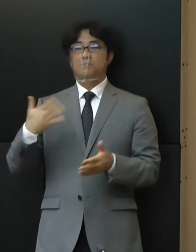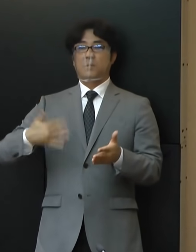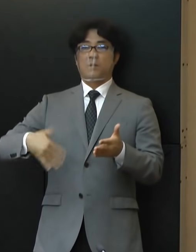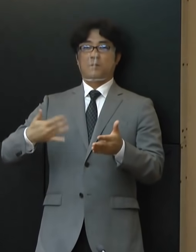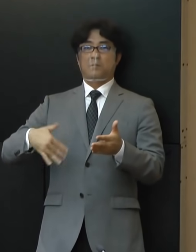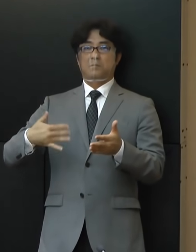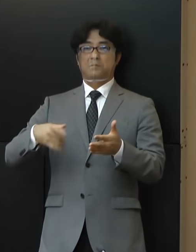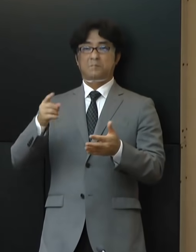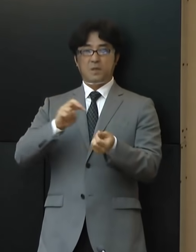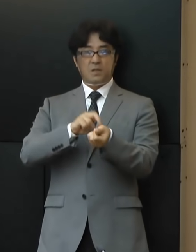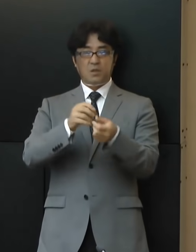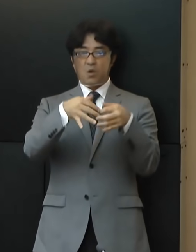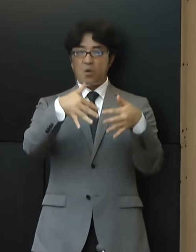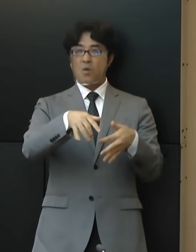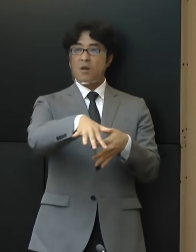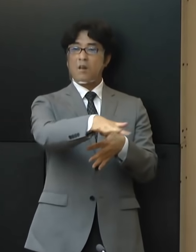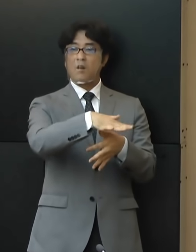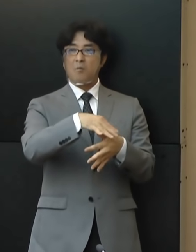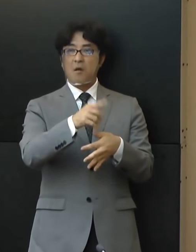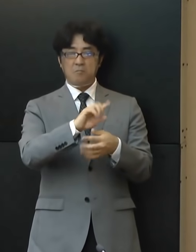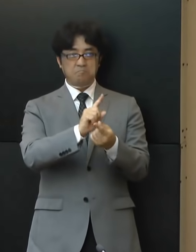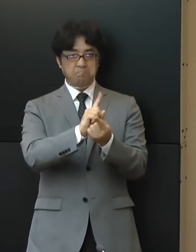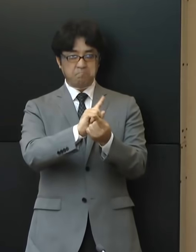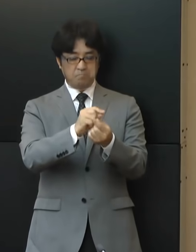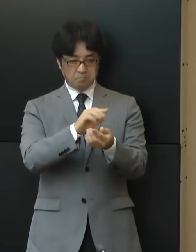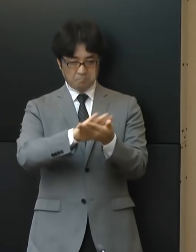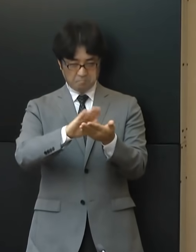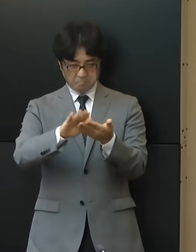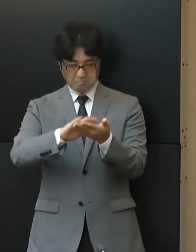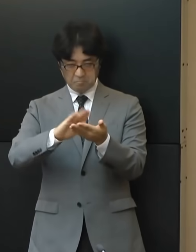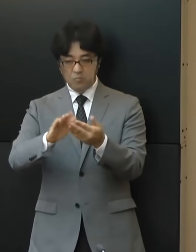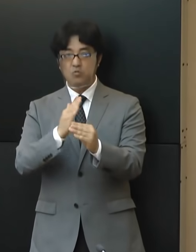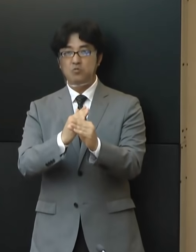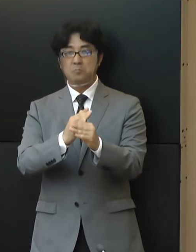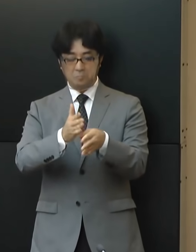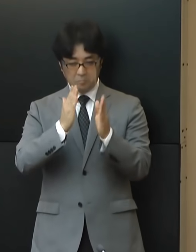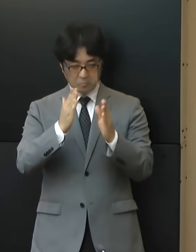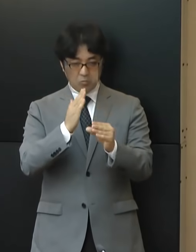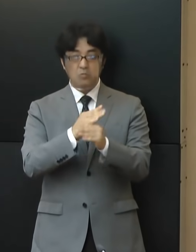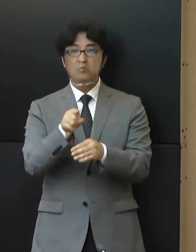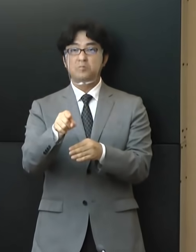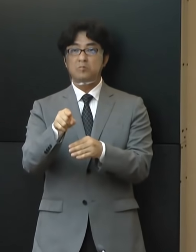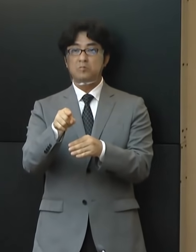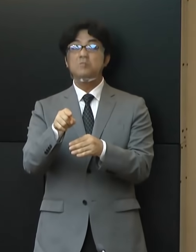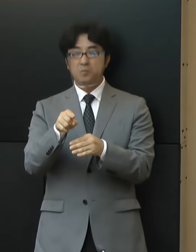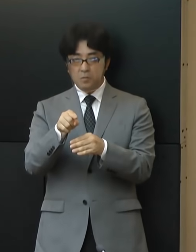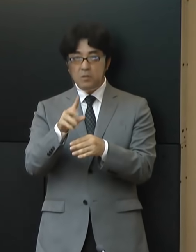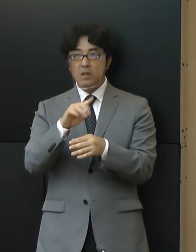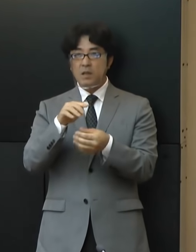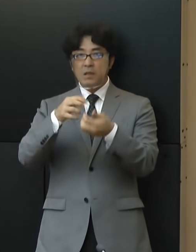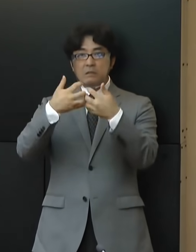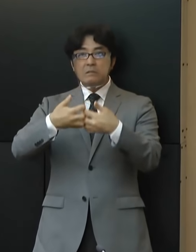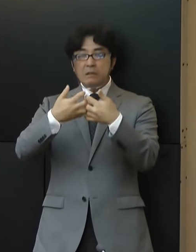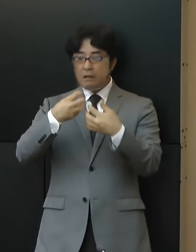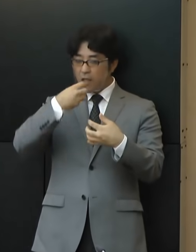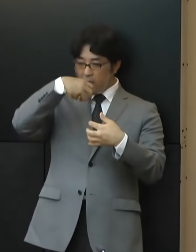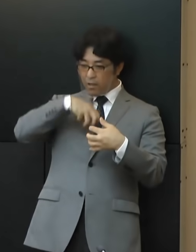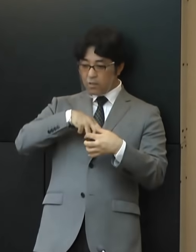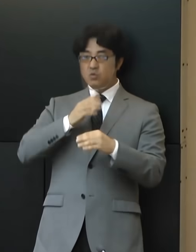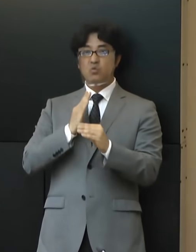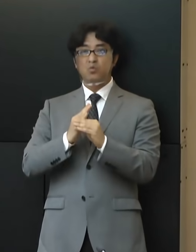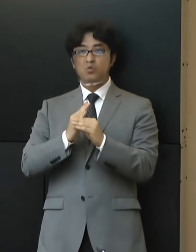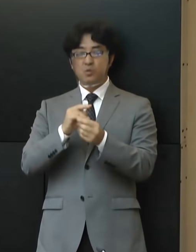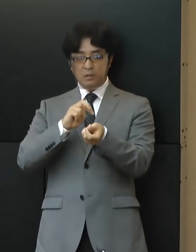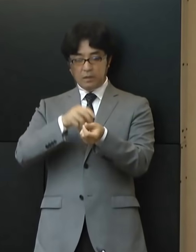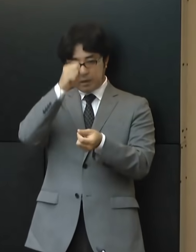ちが戦っています。患者さんたちも命がけで、人工呼吸器につながっている患者さんたちもまだいらっしゃいます。